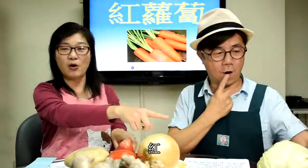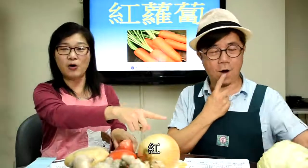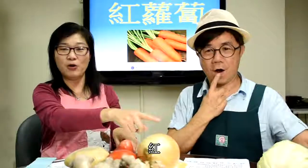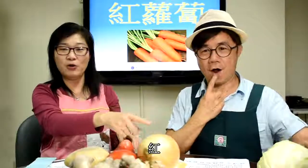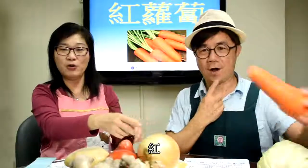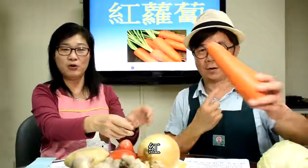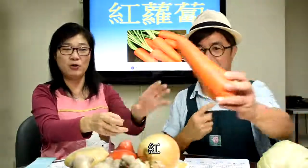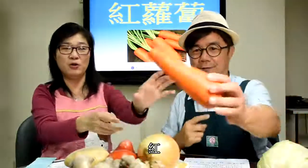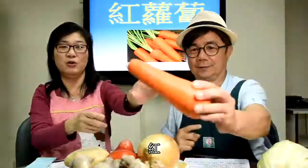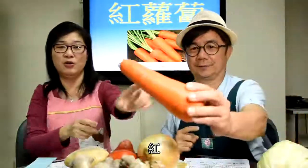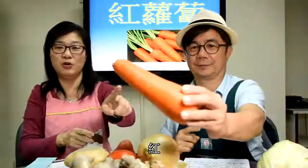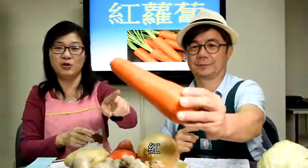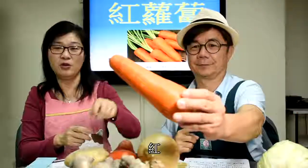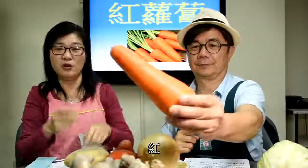红，